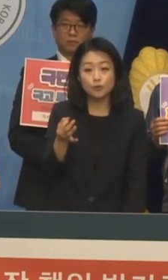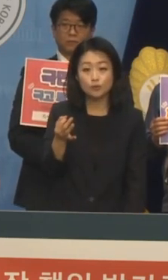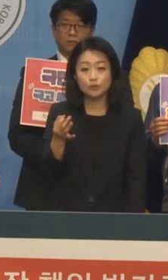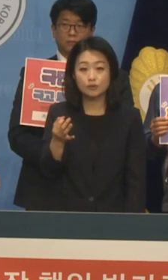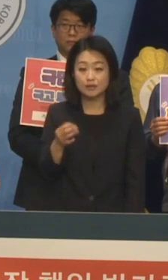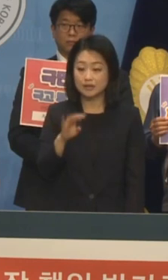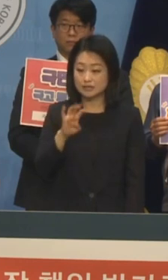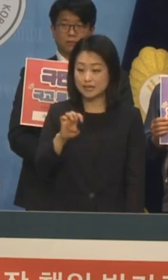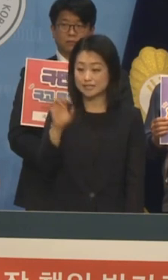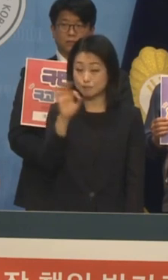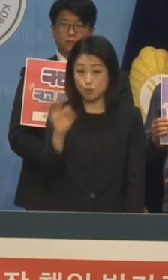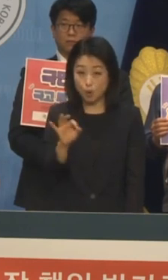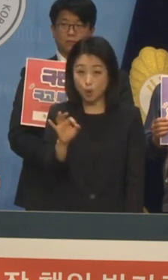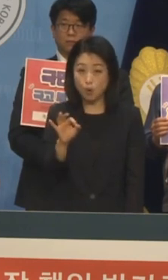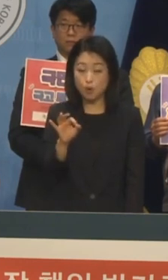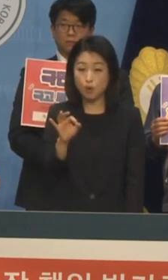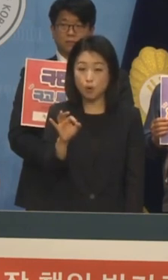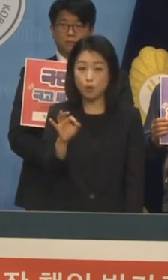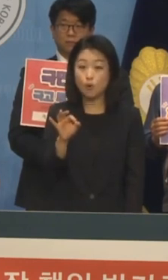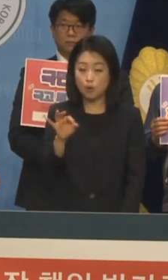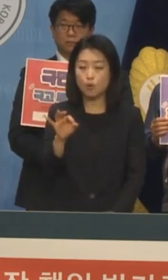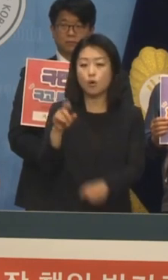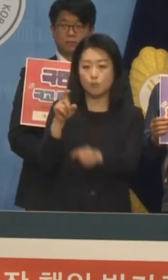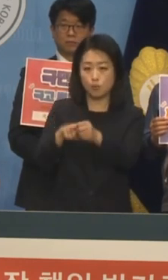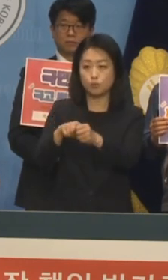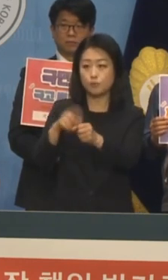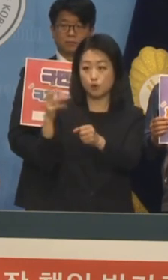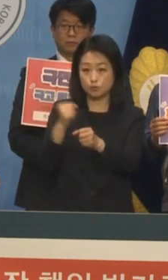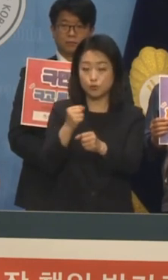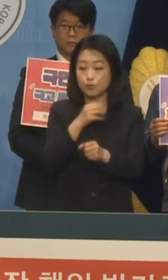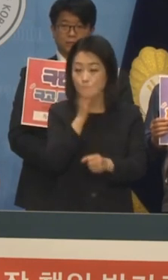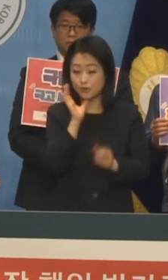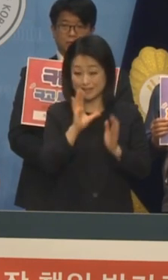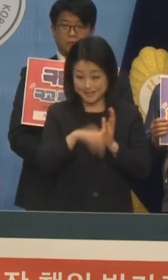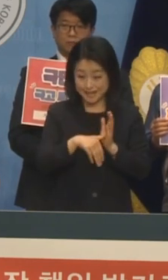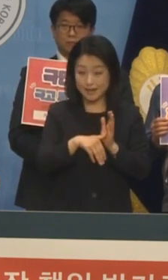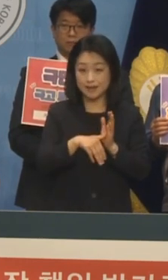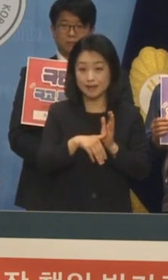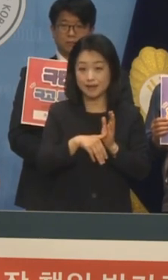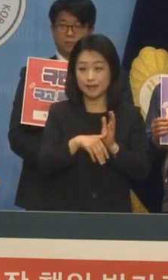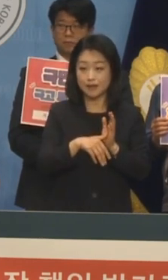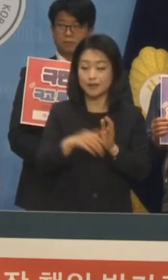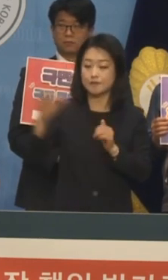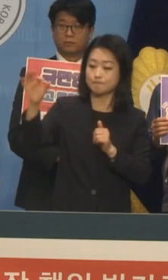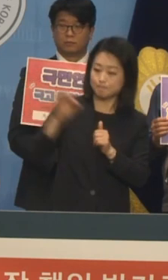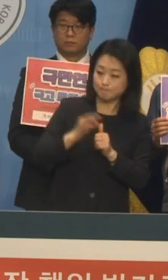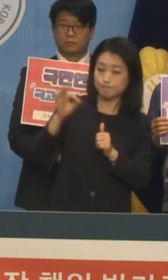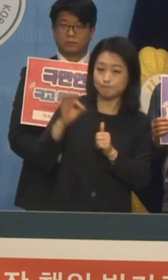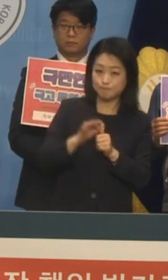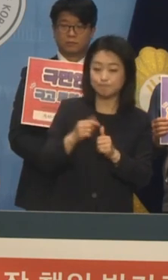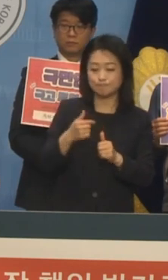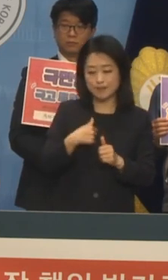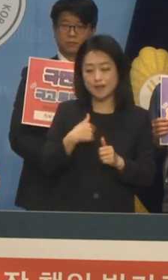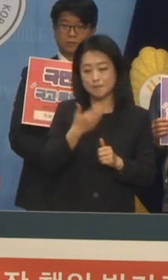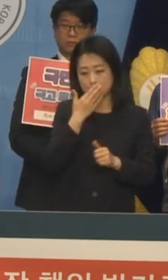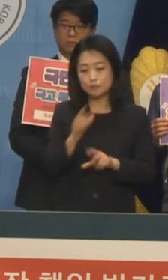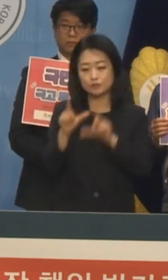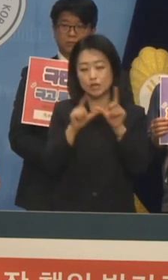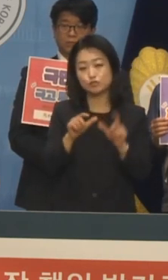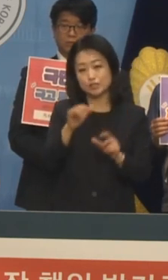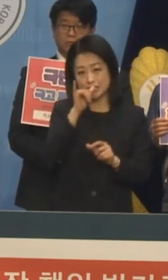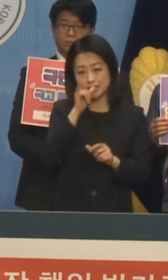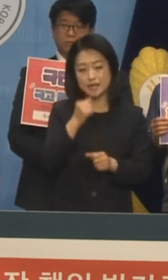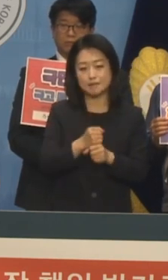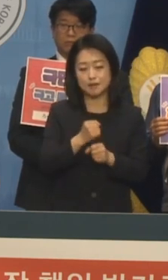대체율이 40% 수준에 이를 수 있도록, 그래서 노후에 최소한 공적연금으로 적정한 노후를 진행할 수